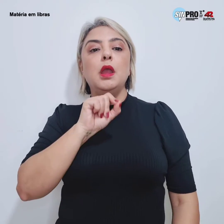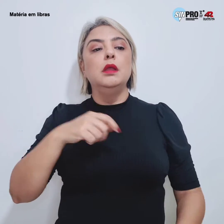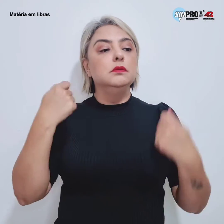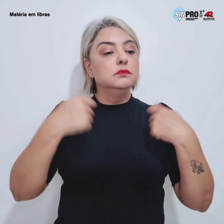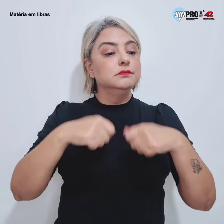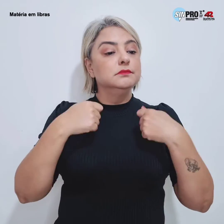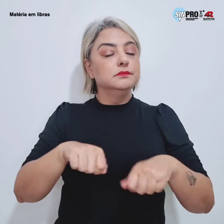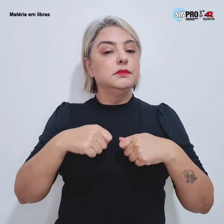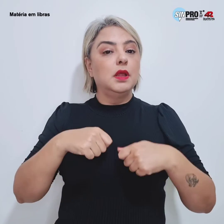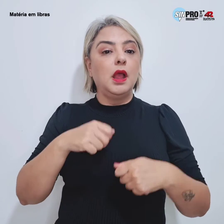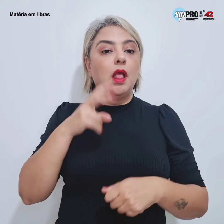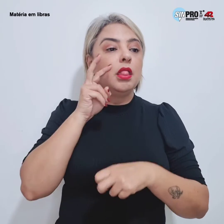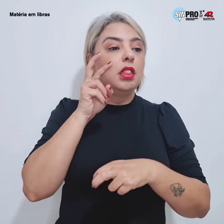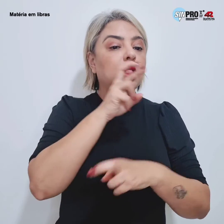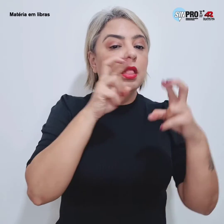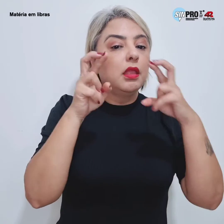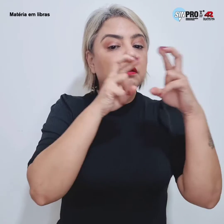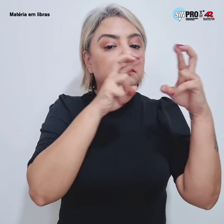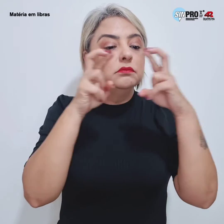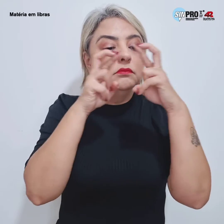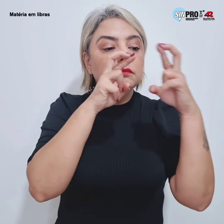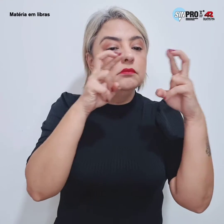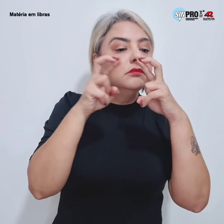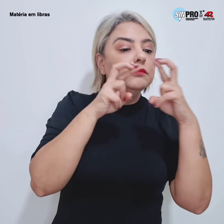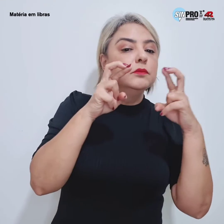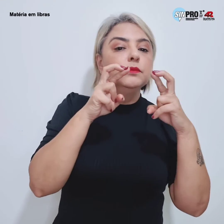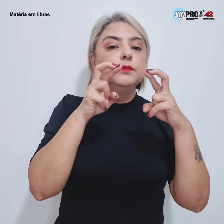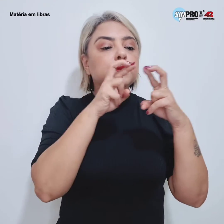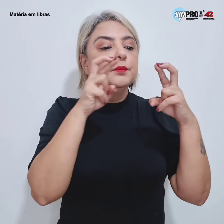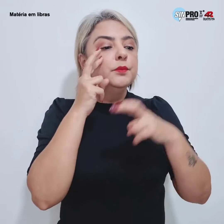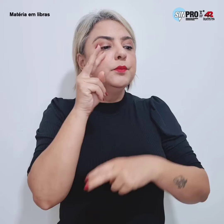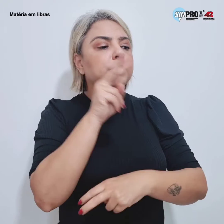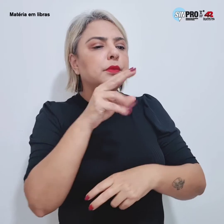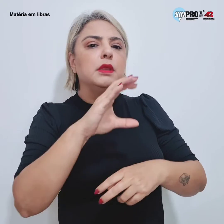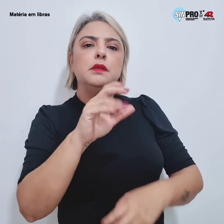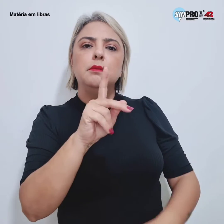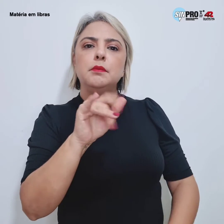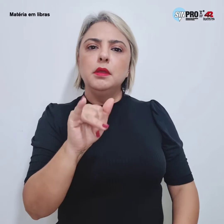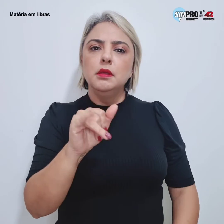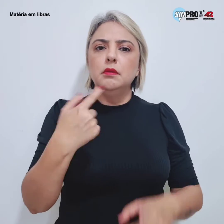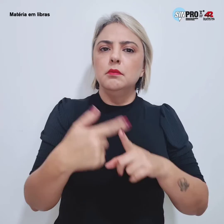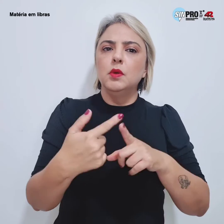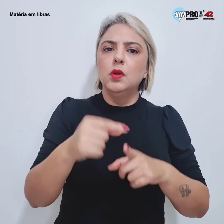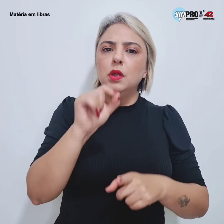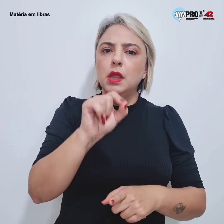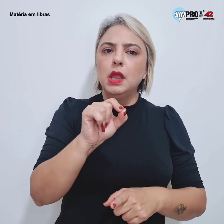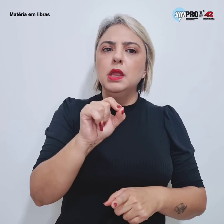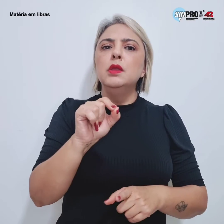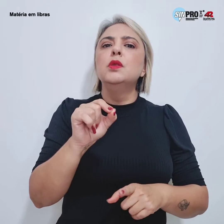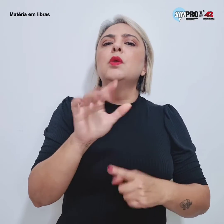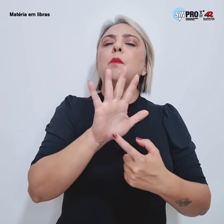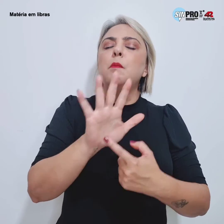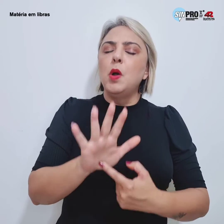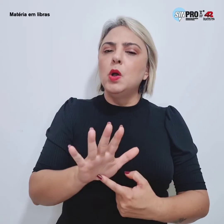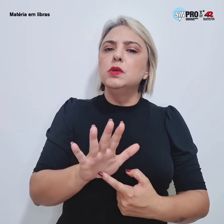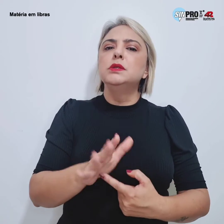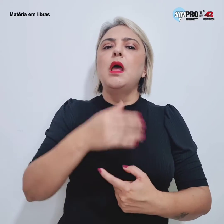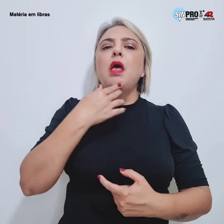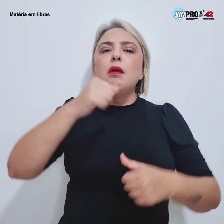pública e sugere a necessidade de checagem, de investigação, de CPI, porque isso configura